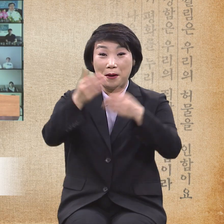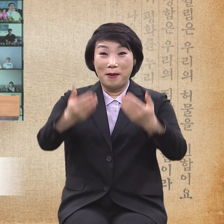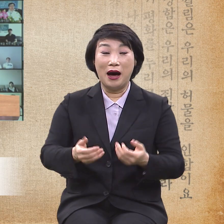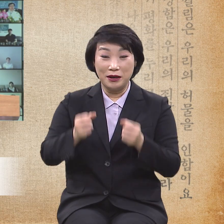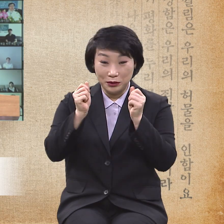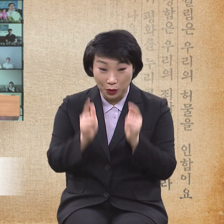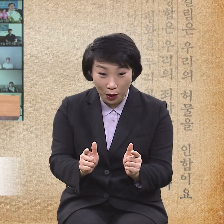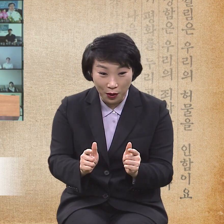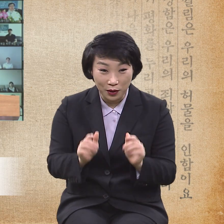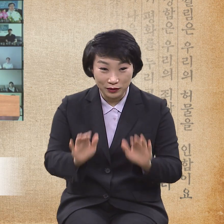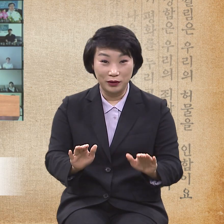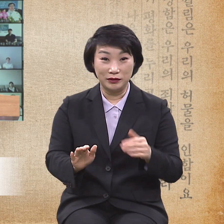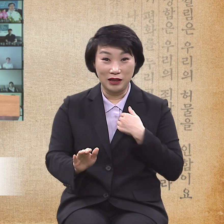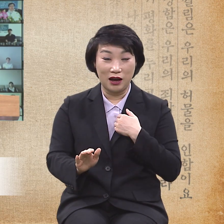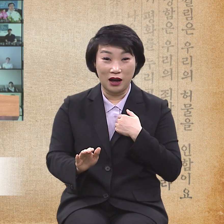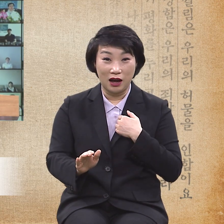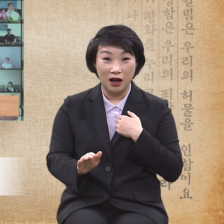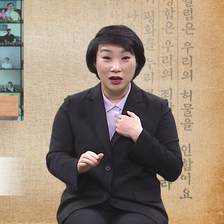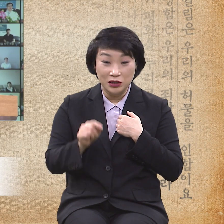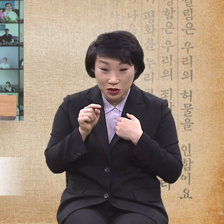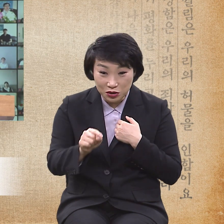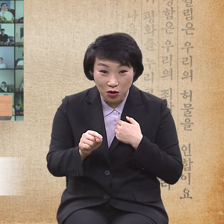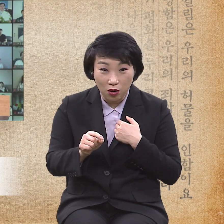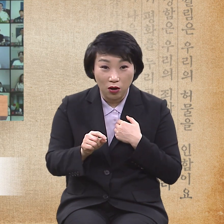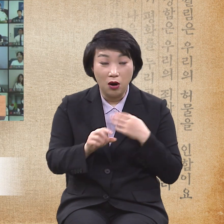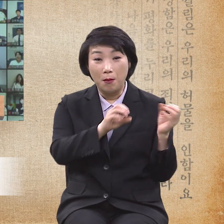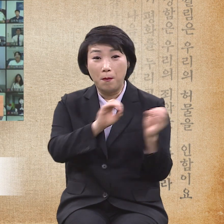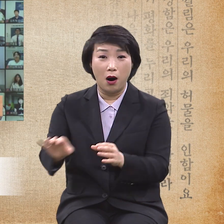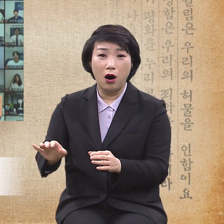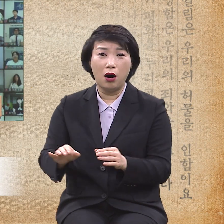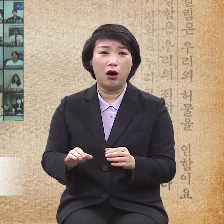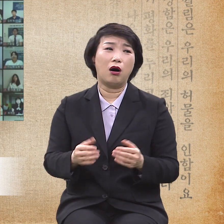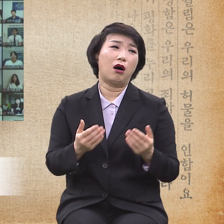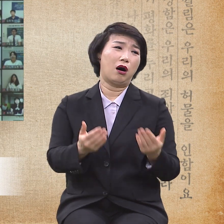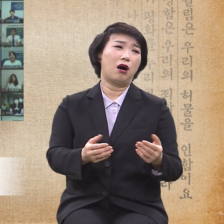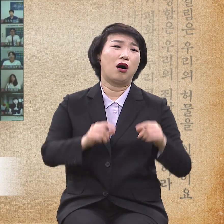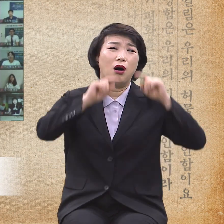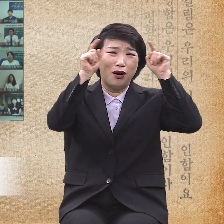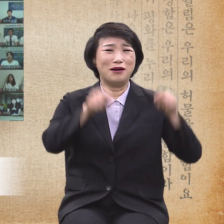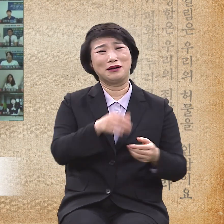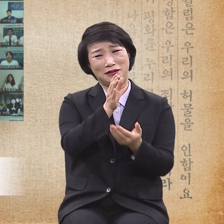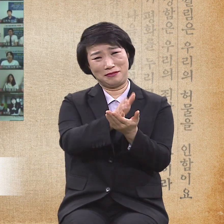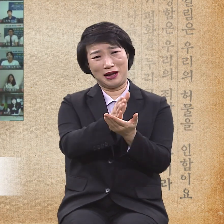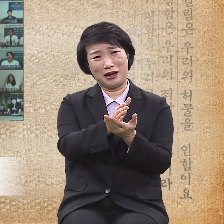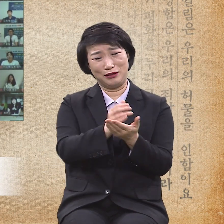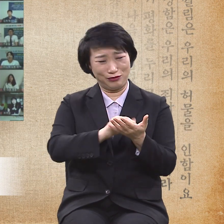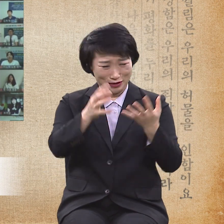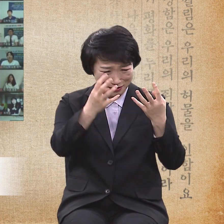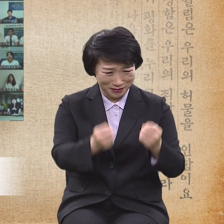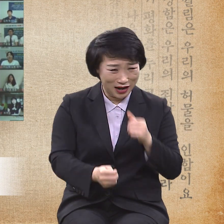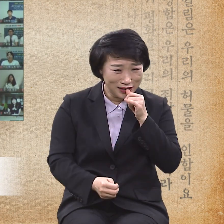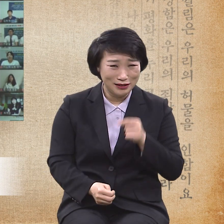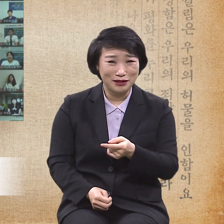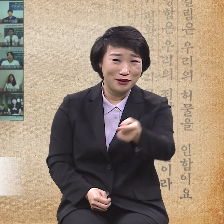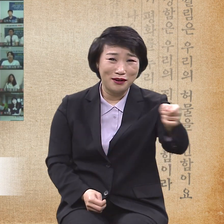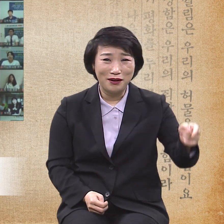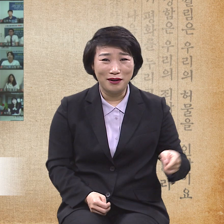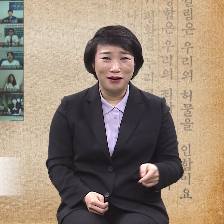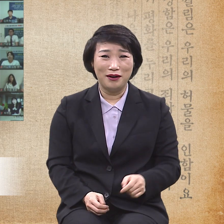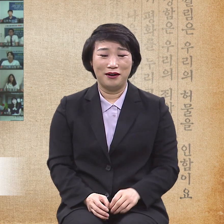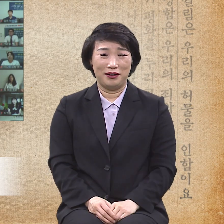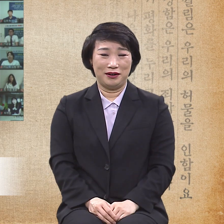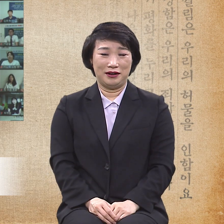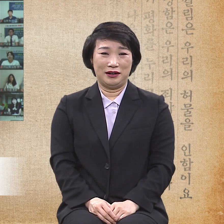사랑받을 수 있는 절호의 기회를 자네비리고 말아버리는 어리석은 사람들이 얼마나 많은가 보세요.